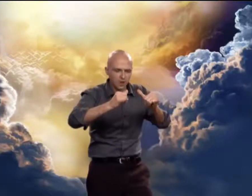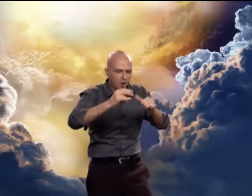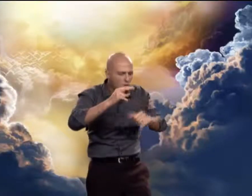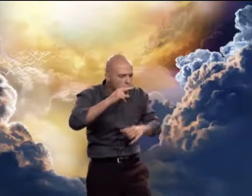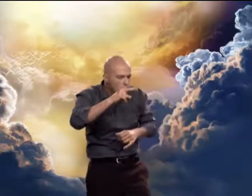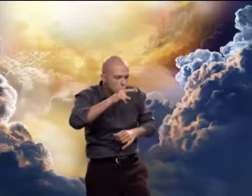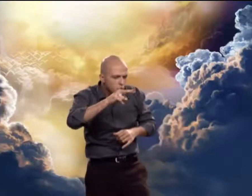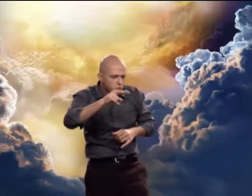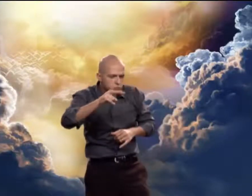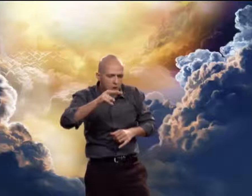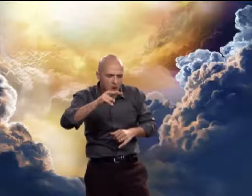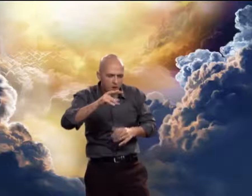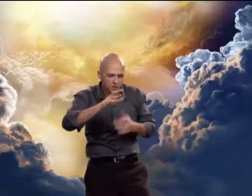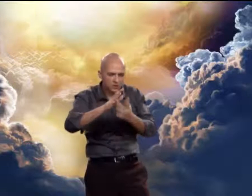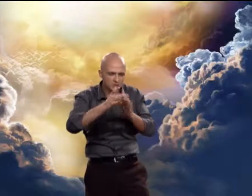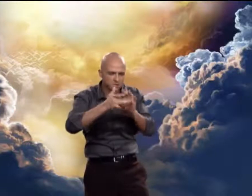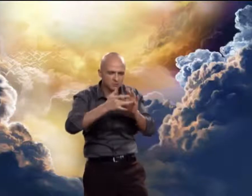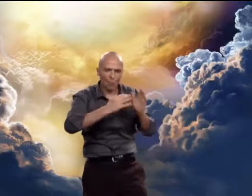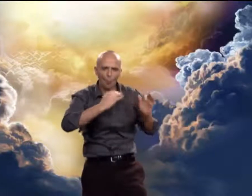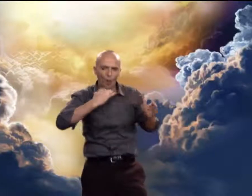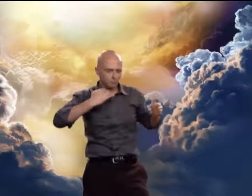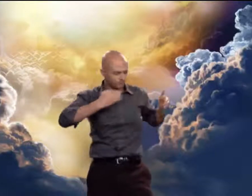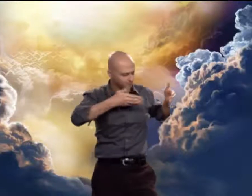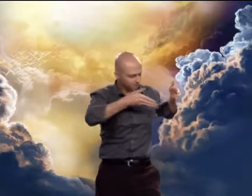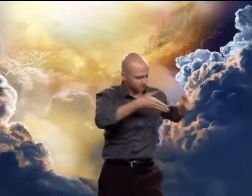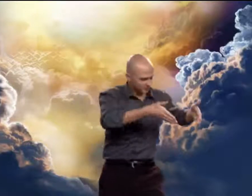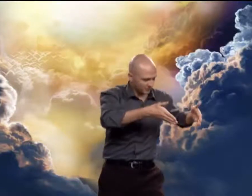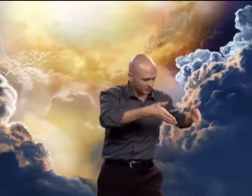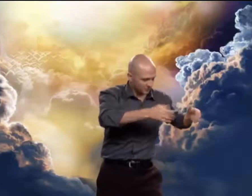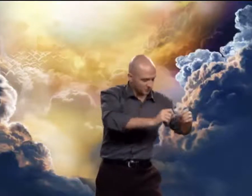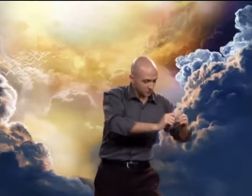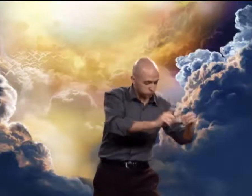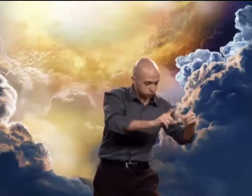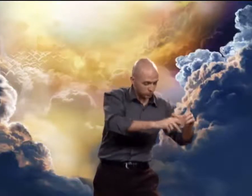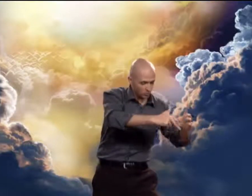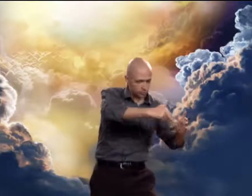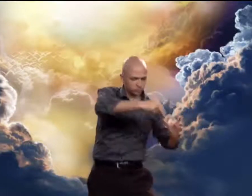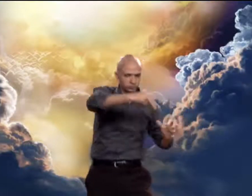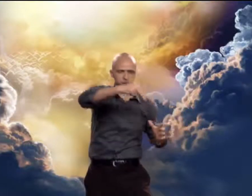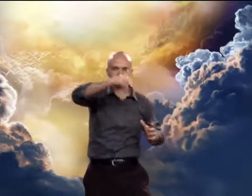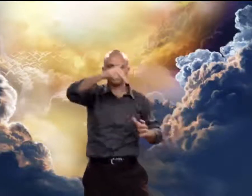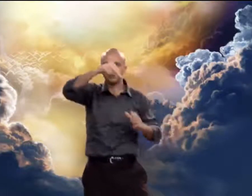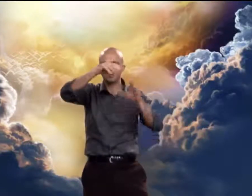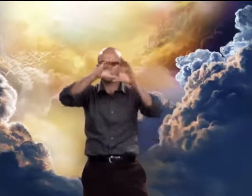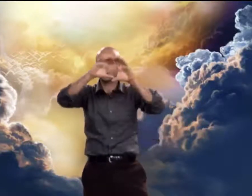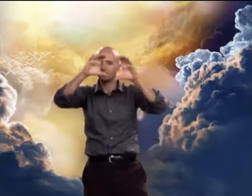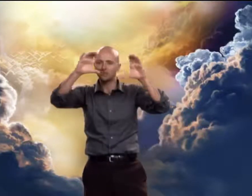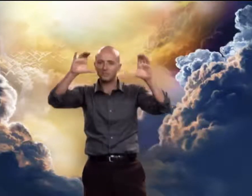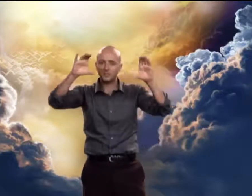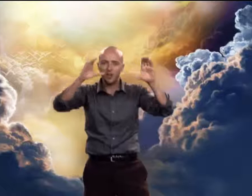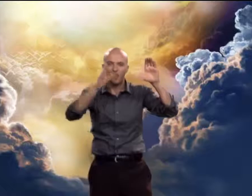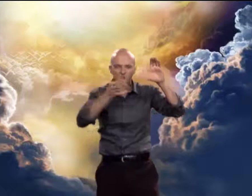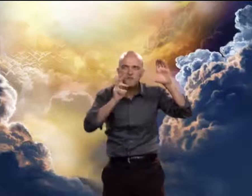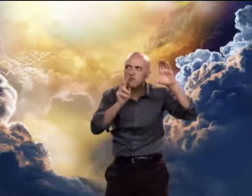arcanjo e o ressoar da trombeta de Deus, o próprio Senhor descerá dos céus, e os mortos em Cristo ressuscitarão